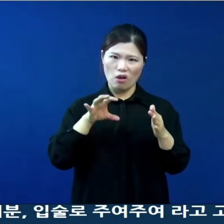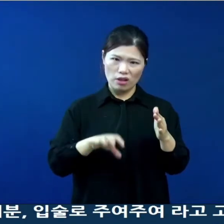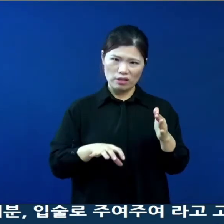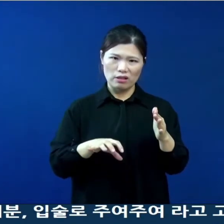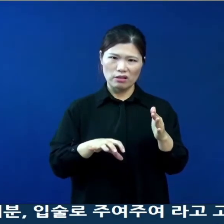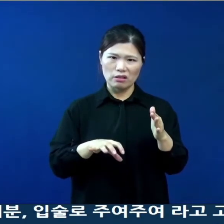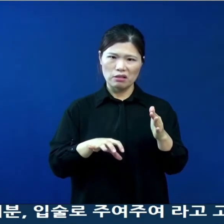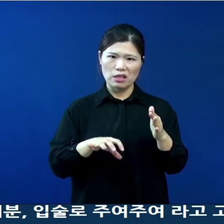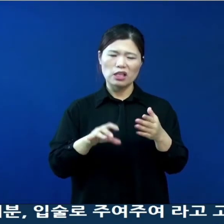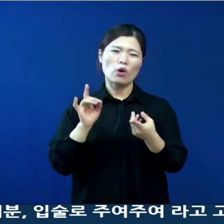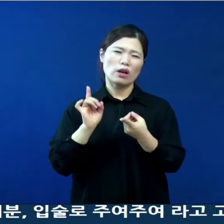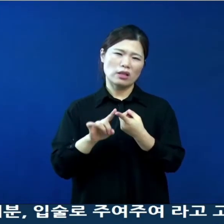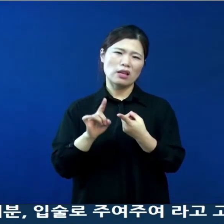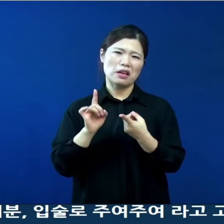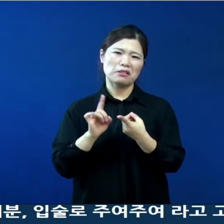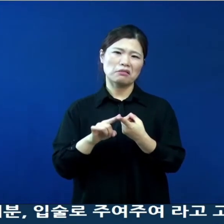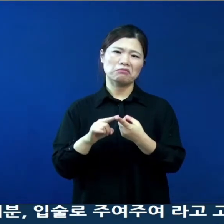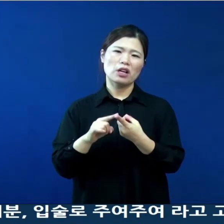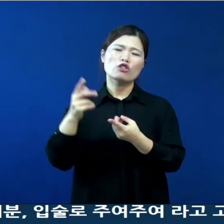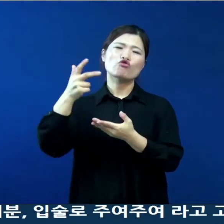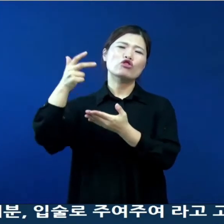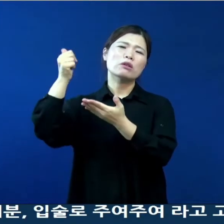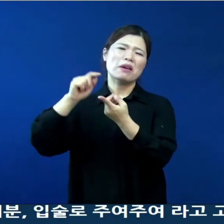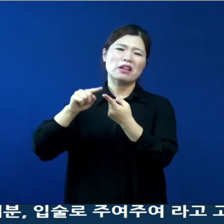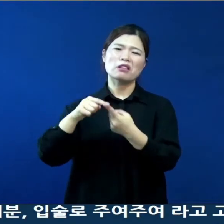삶을 살아가는 것이 되는 것입니다.